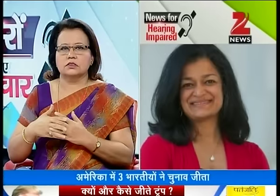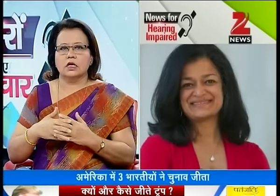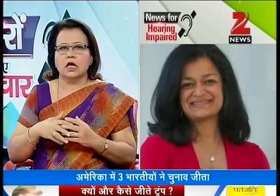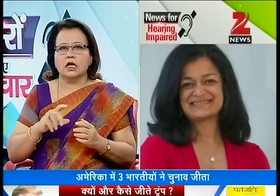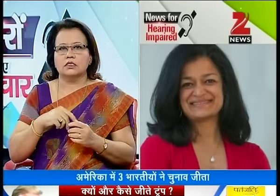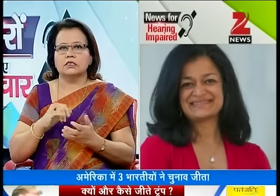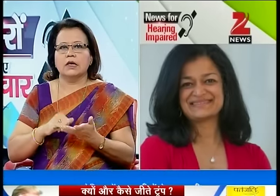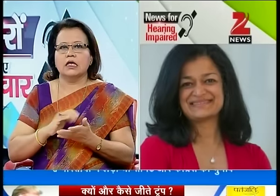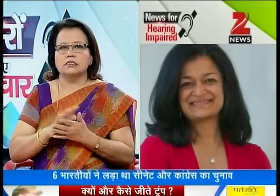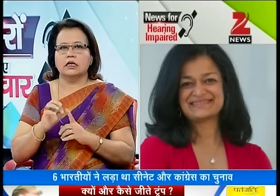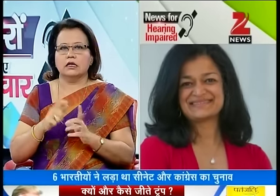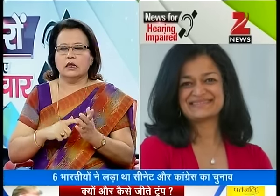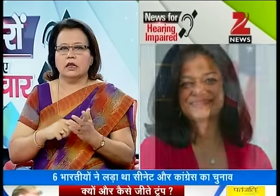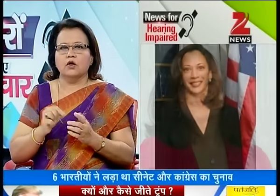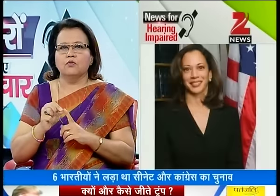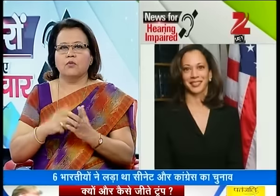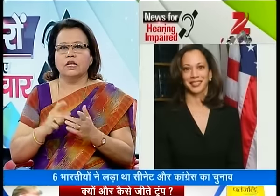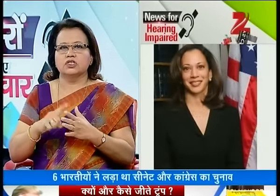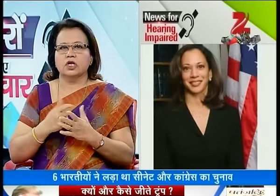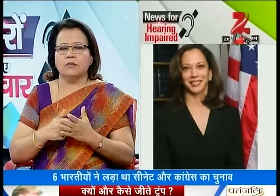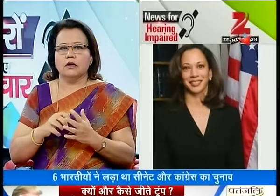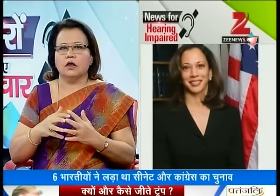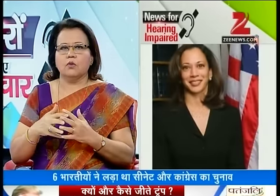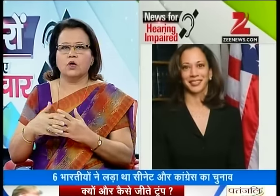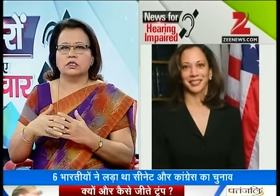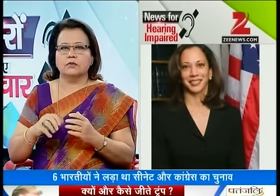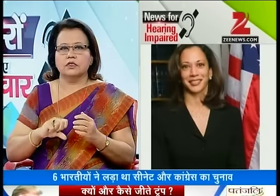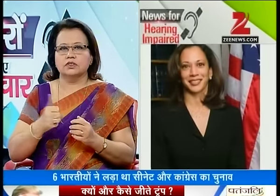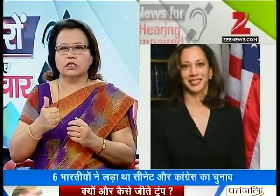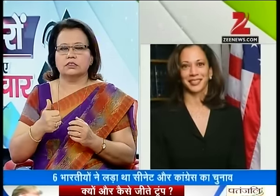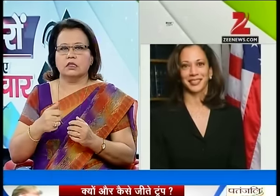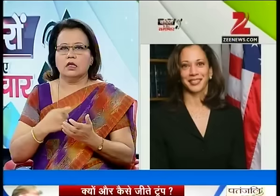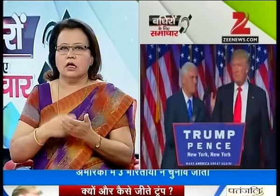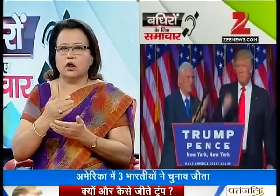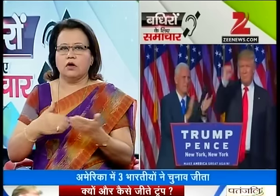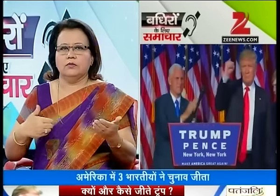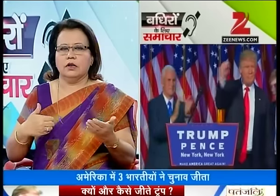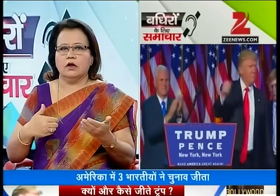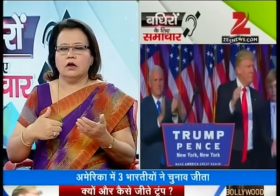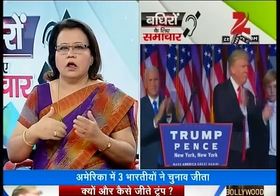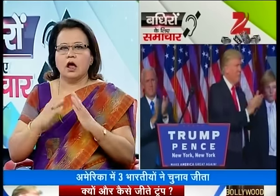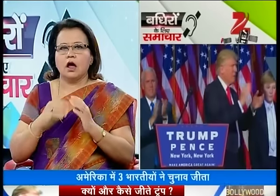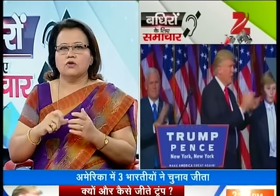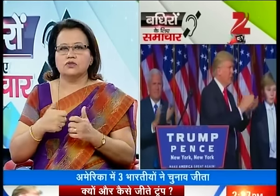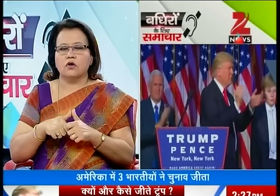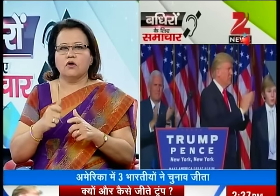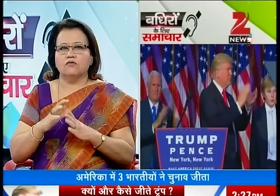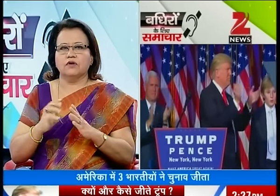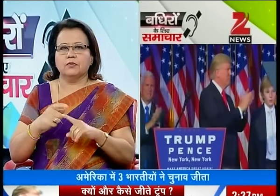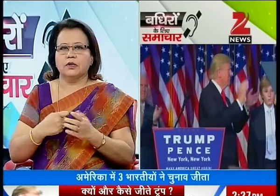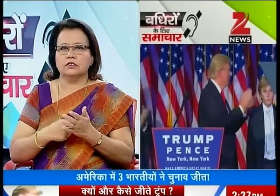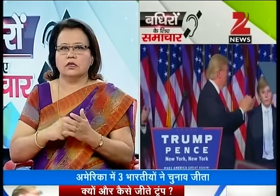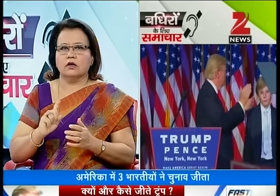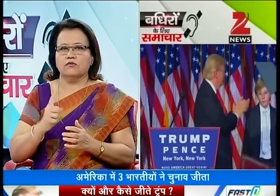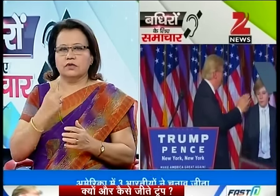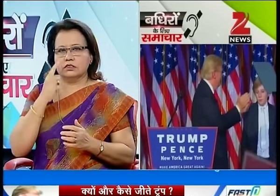अश्वेत महिला सेनेटर हैं। प्रमिला जयपाल ने वॉशिंगटन में जीत के साथ रिकॉर्ड बना लिया। वो हाउस ऑफ रिप्रेजेंटेटिव